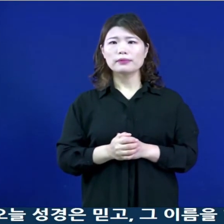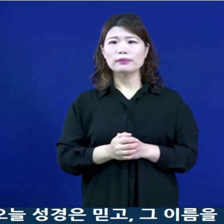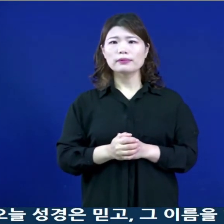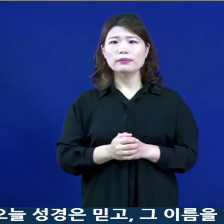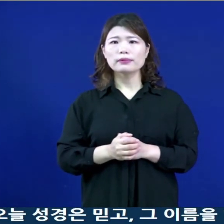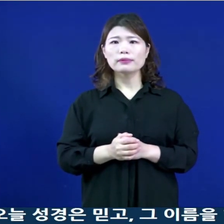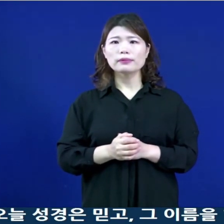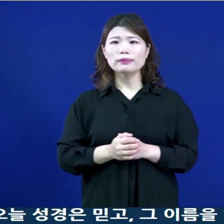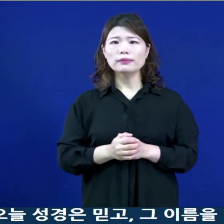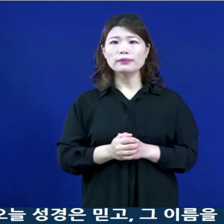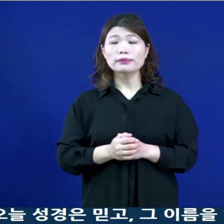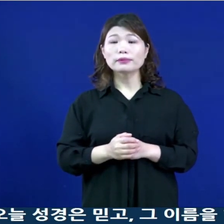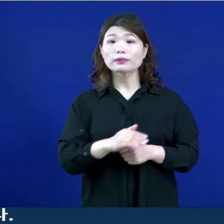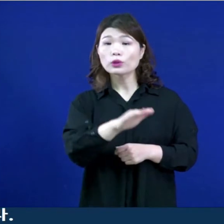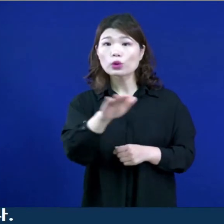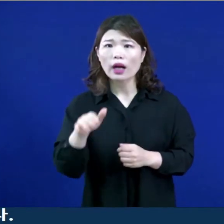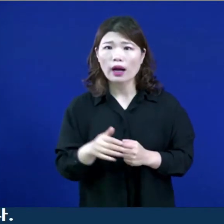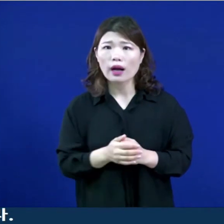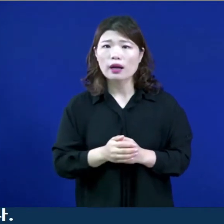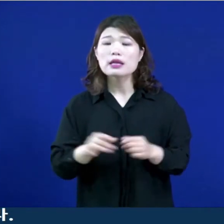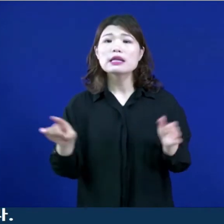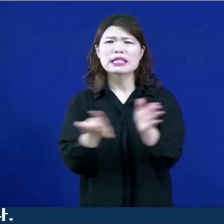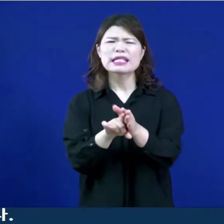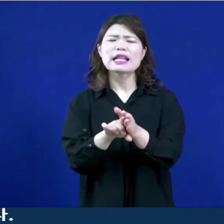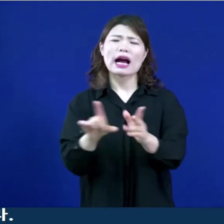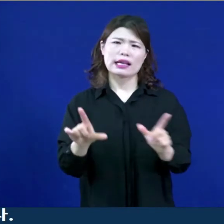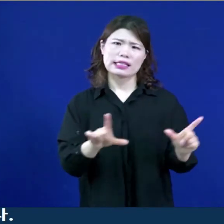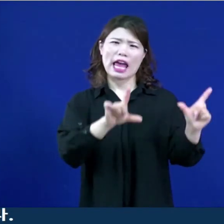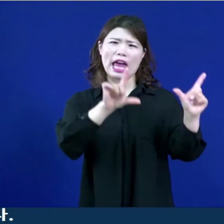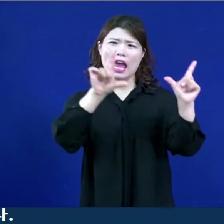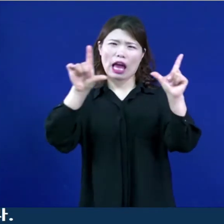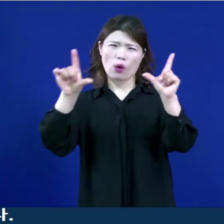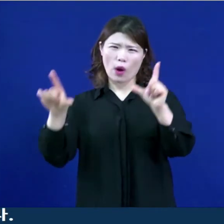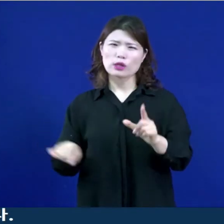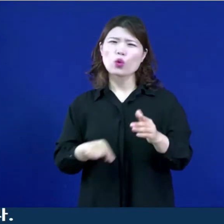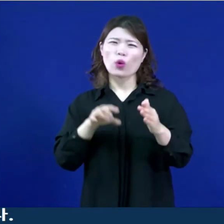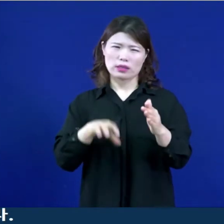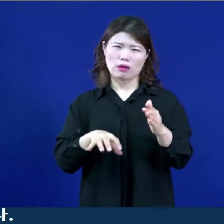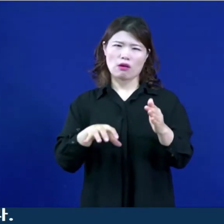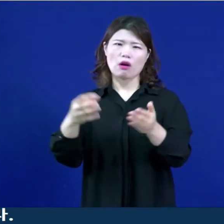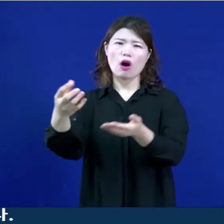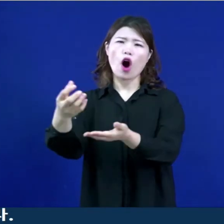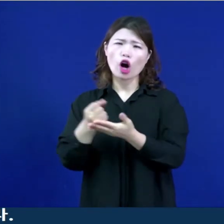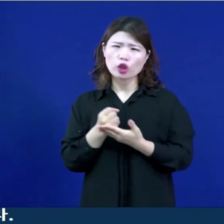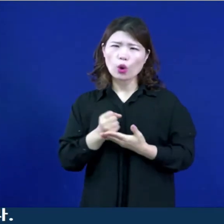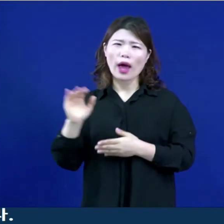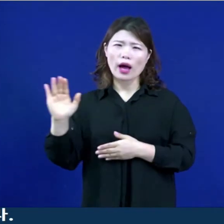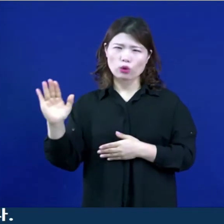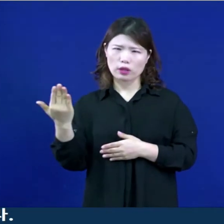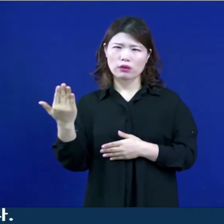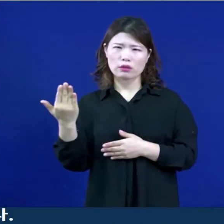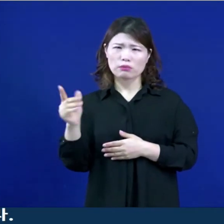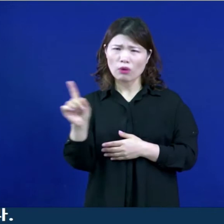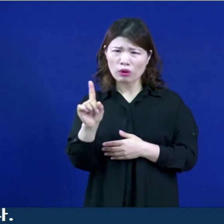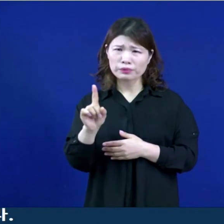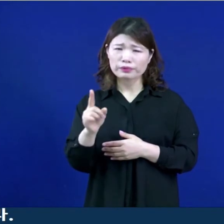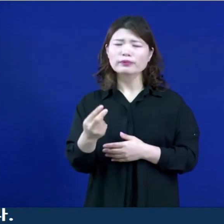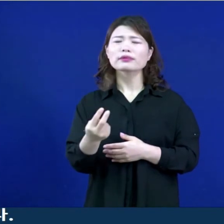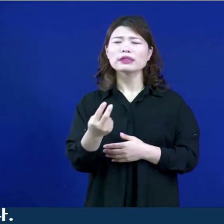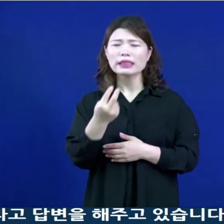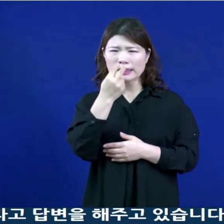그러니까 우리 신앙생활을 위해서 얻어야 되는 것이 생명이라는